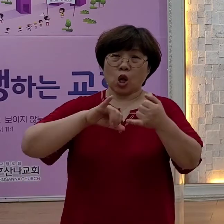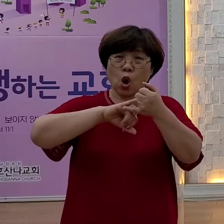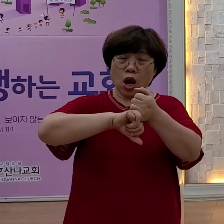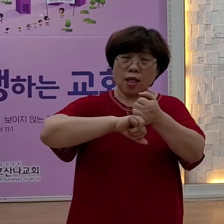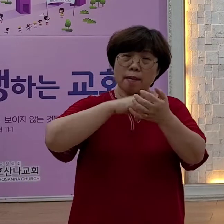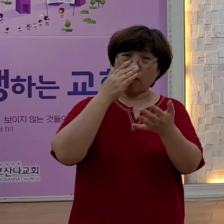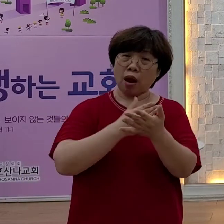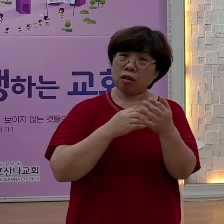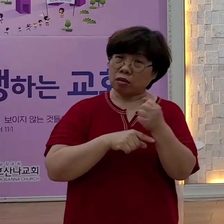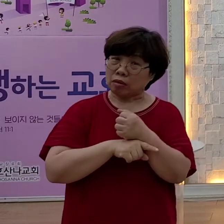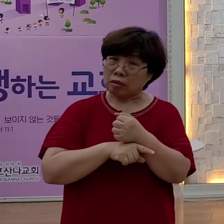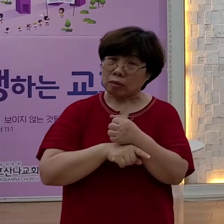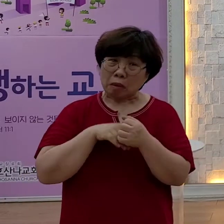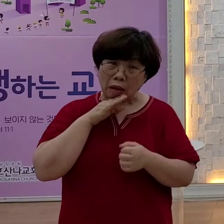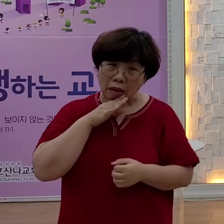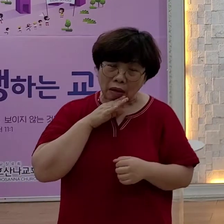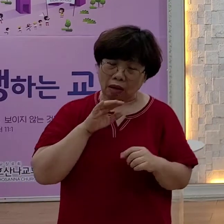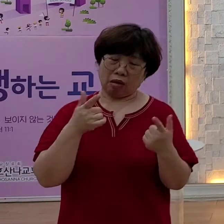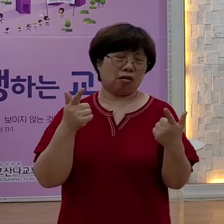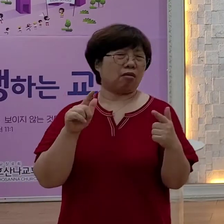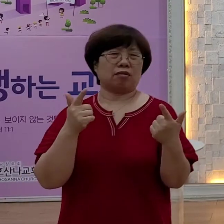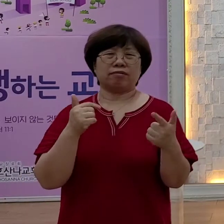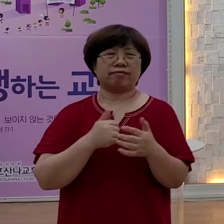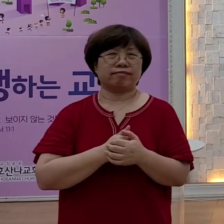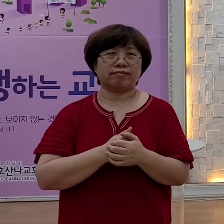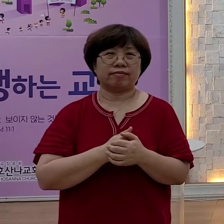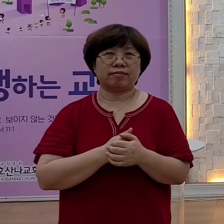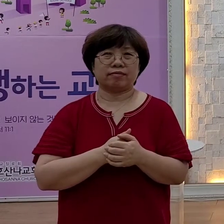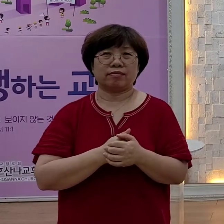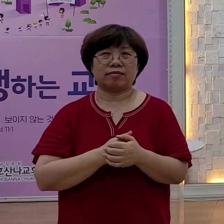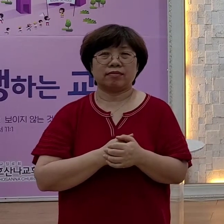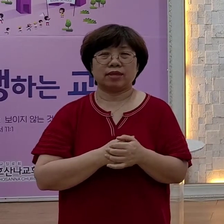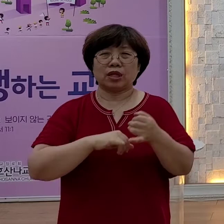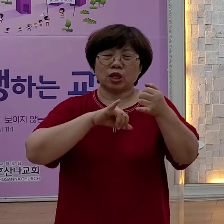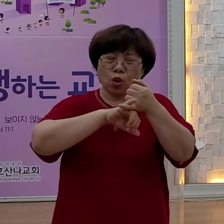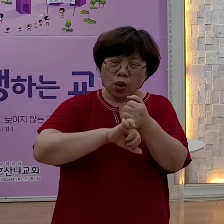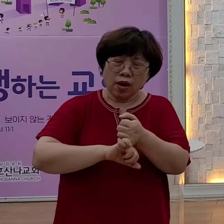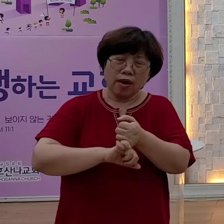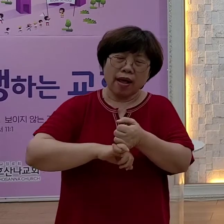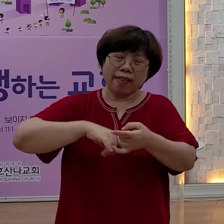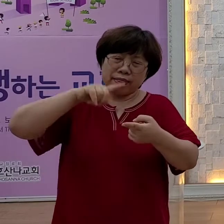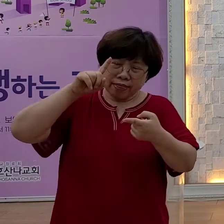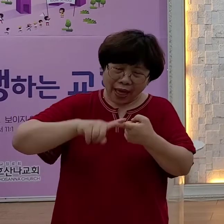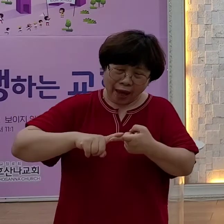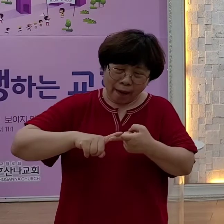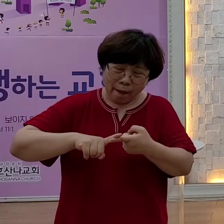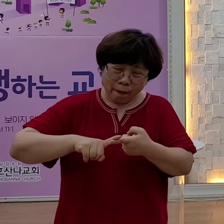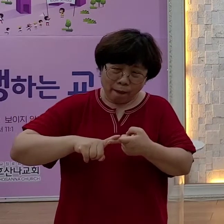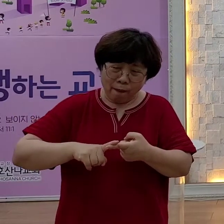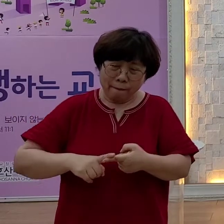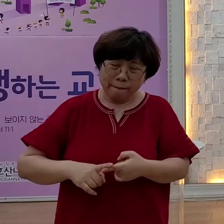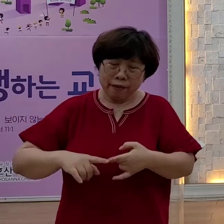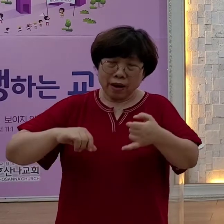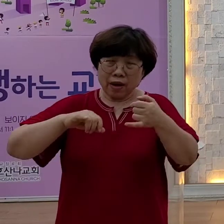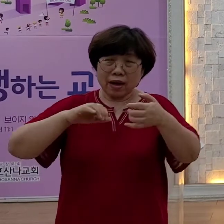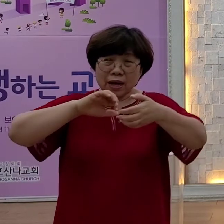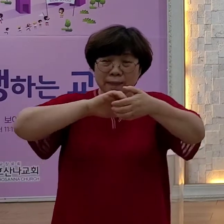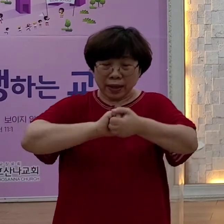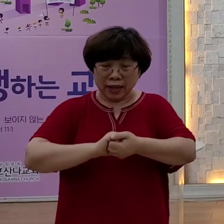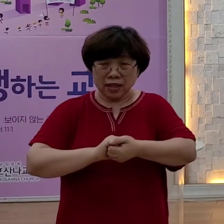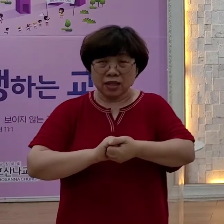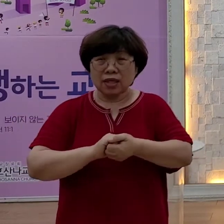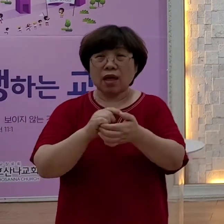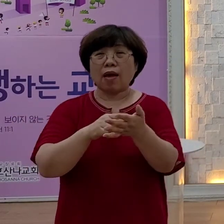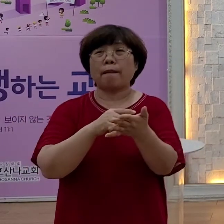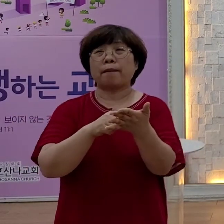말라는 뜻이에요? 아니죠. 그럼 뭐예요? 서원한 것을 반드시 지켜라. 그렇습니다.